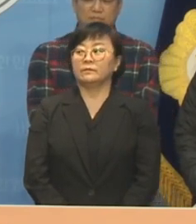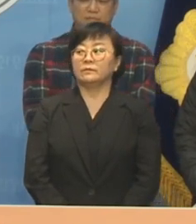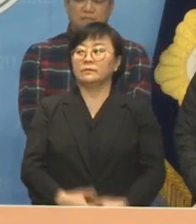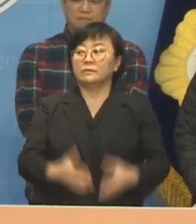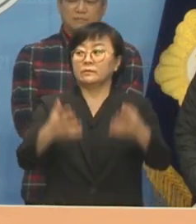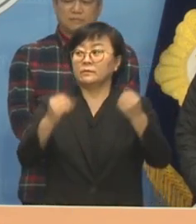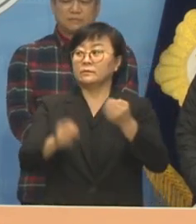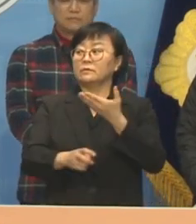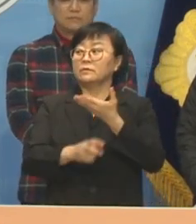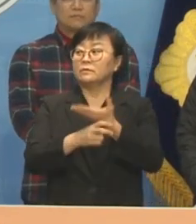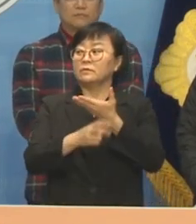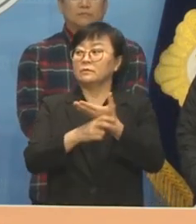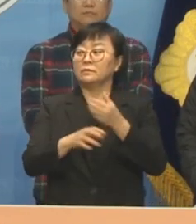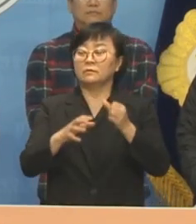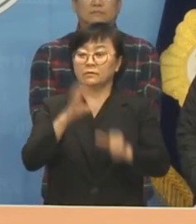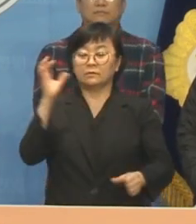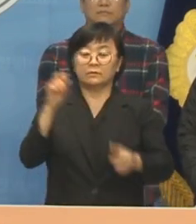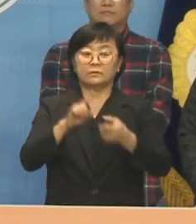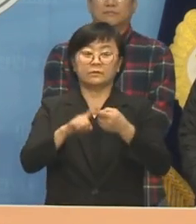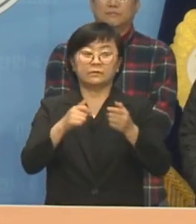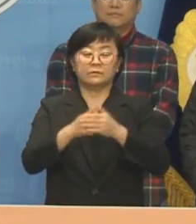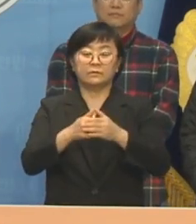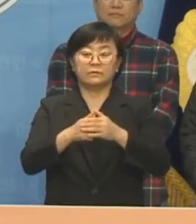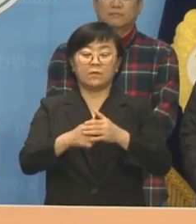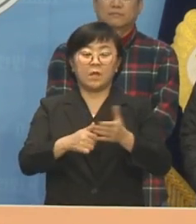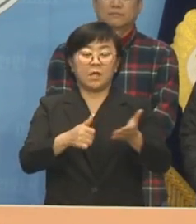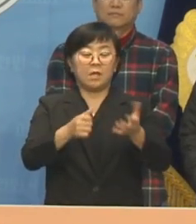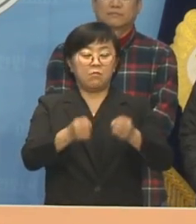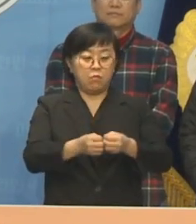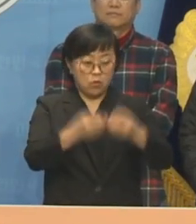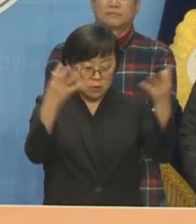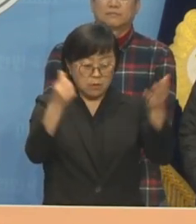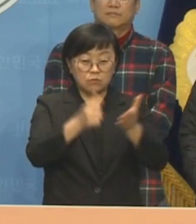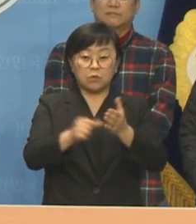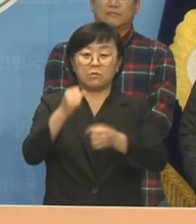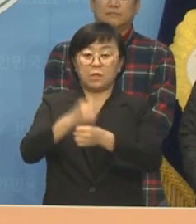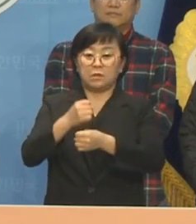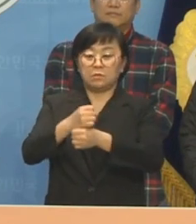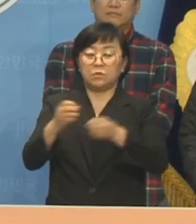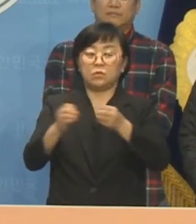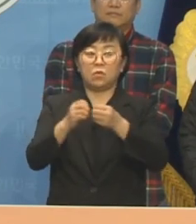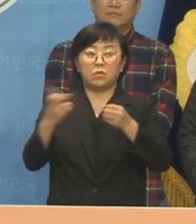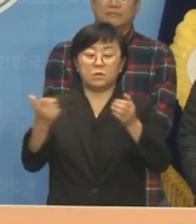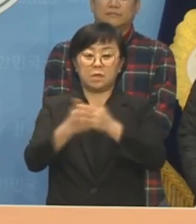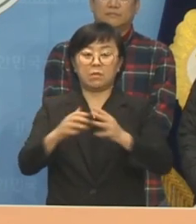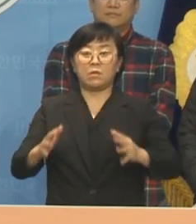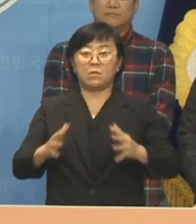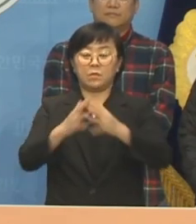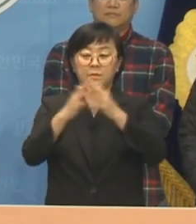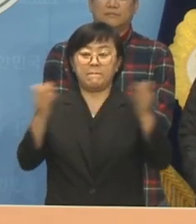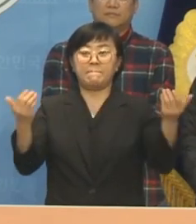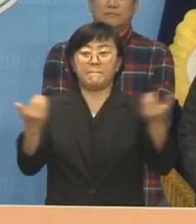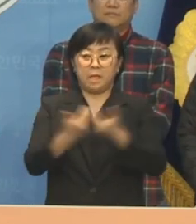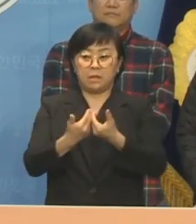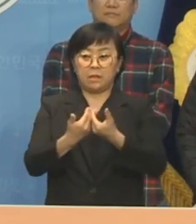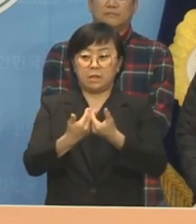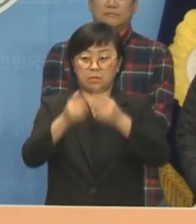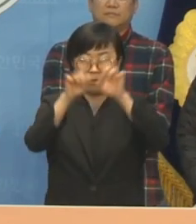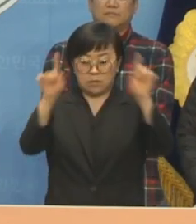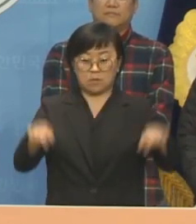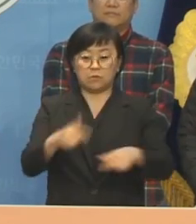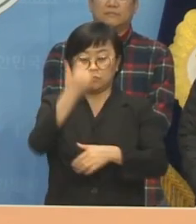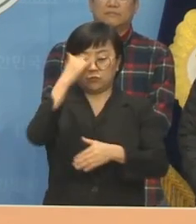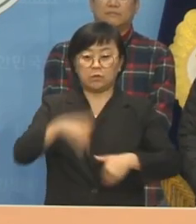온갖 불법 탈법 동원한 비인도적 대량 살상무기 확산탄 농산공장 건설 반대 기자회견문,